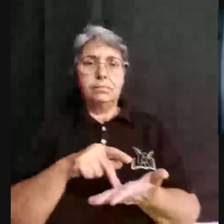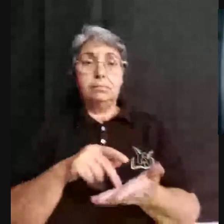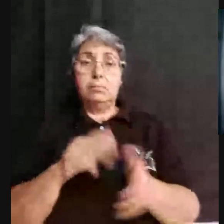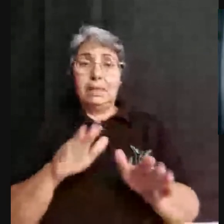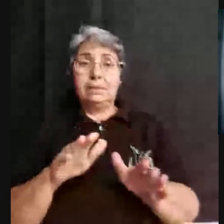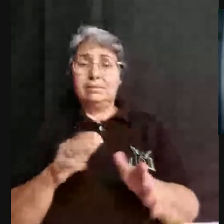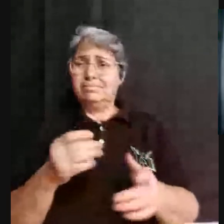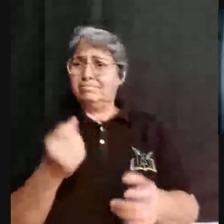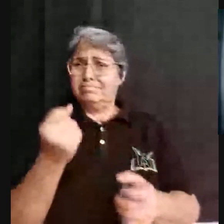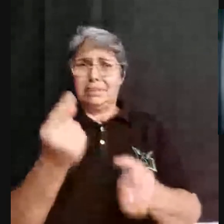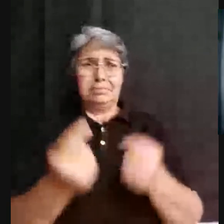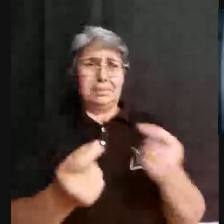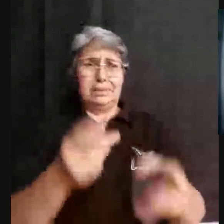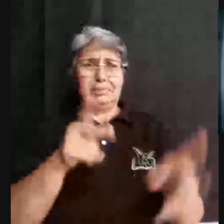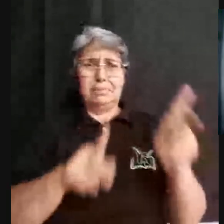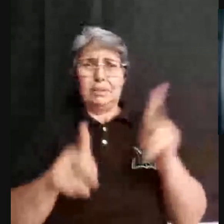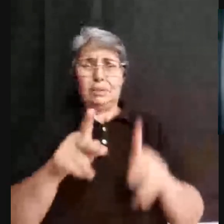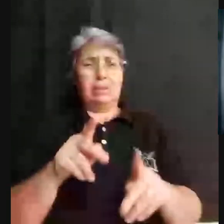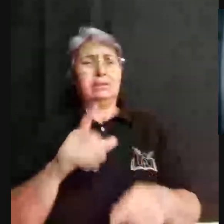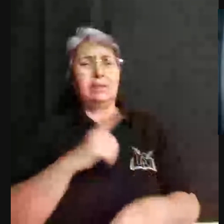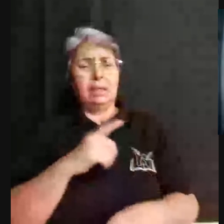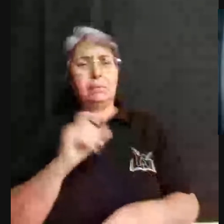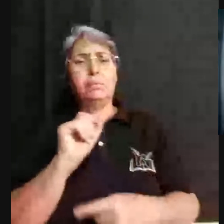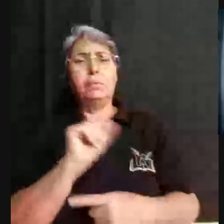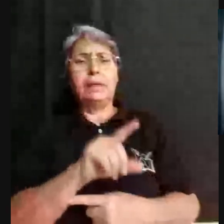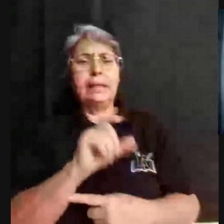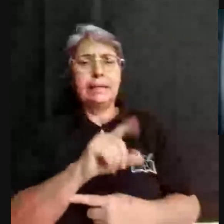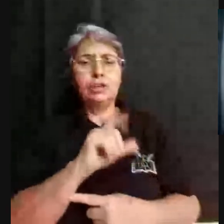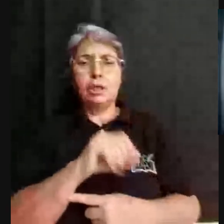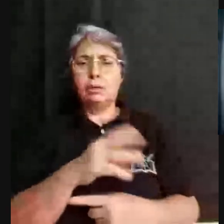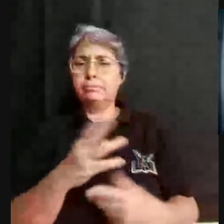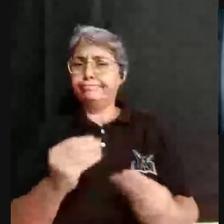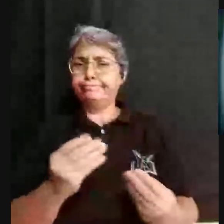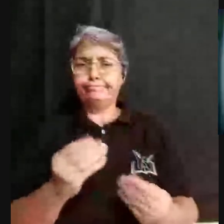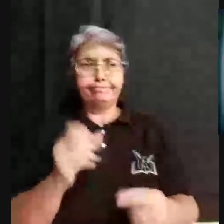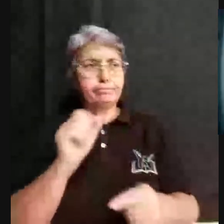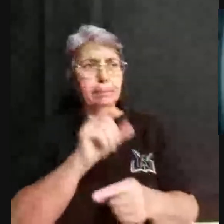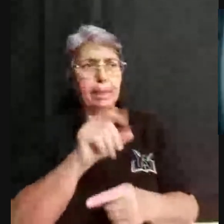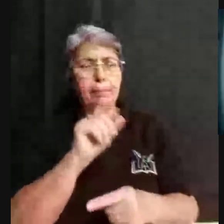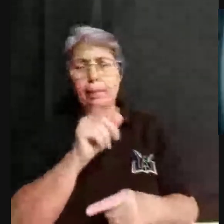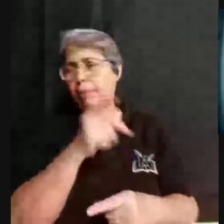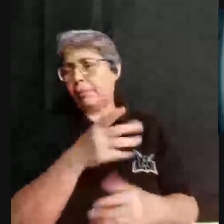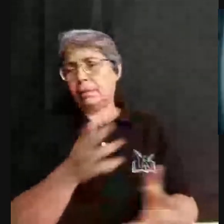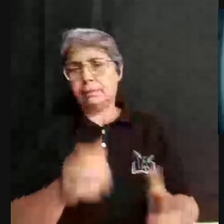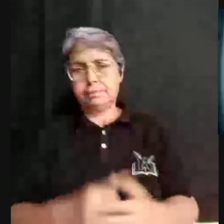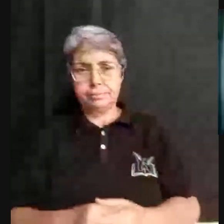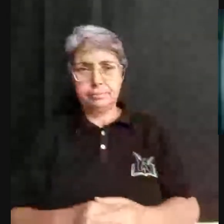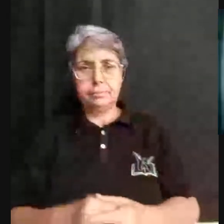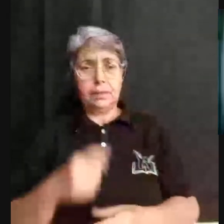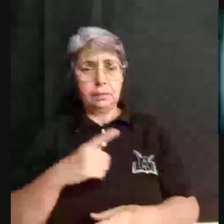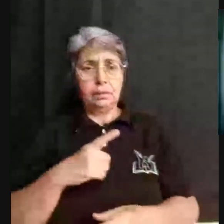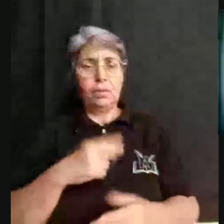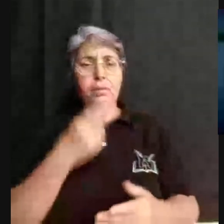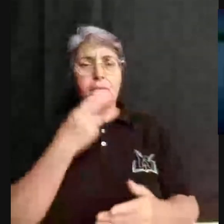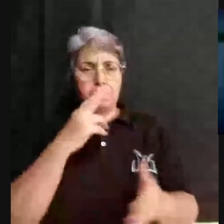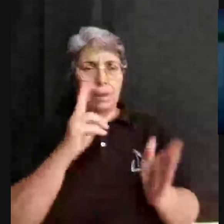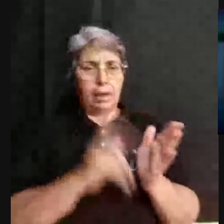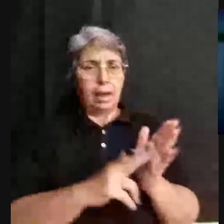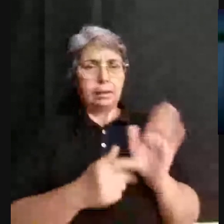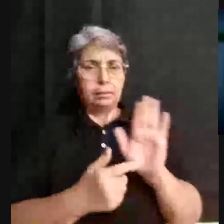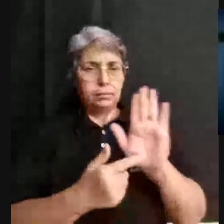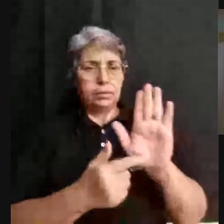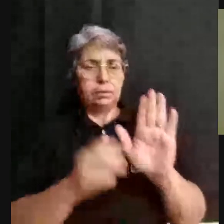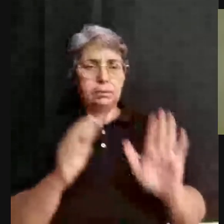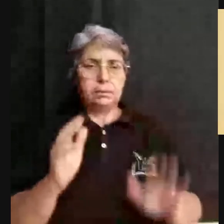prevaleceu. Vejam essa carta de 9 de janeiro de 1893. A irmã White escreve